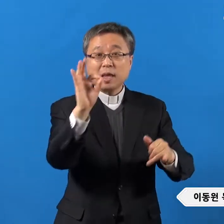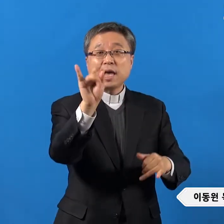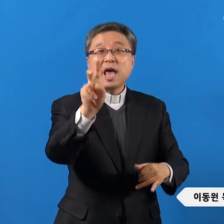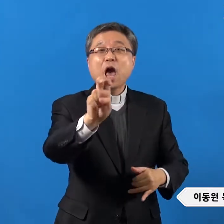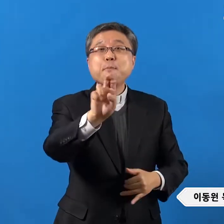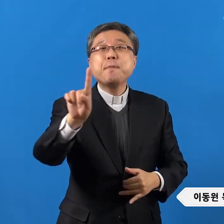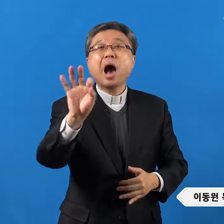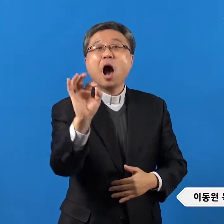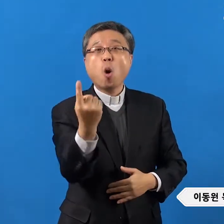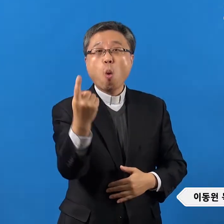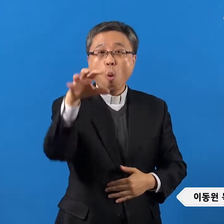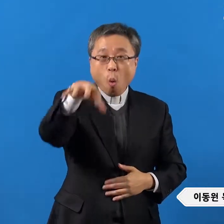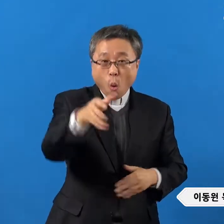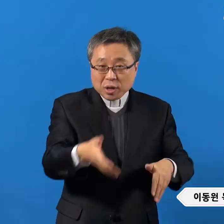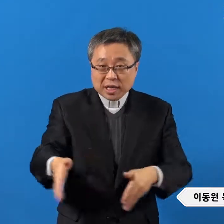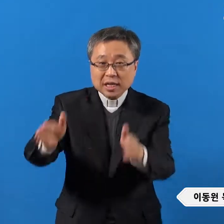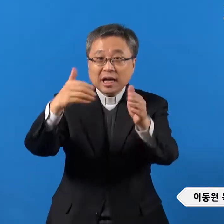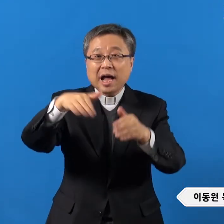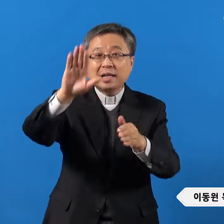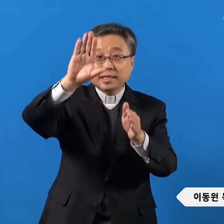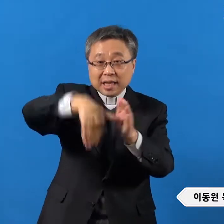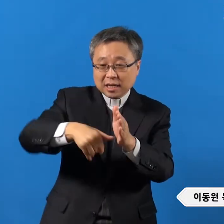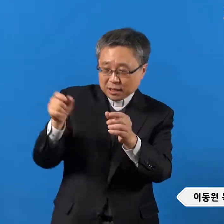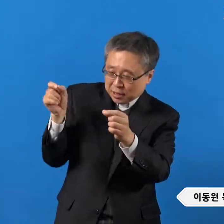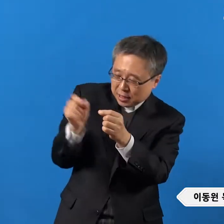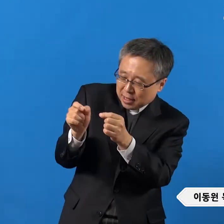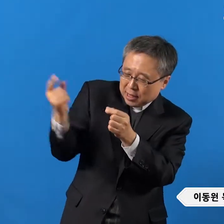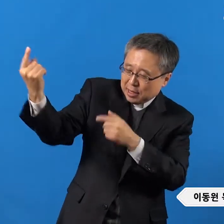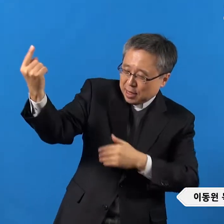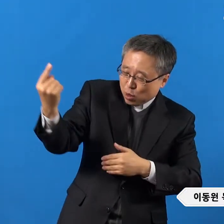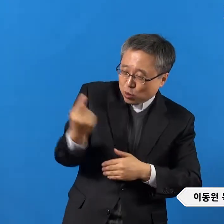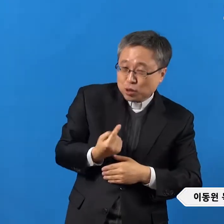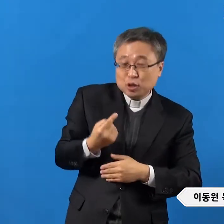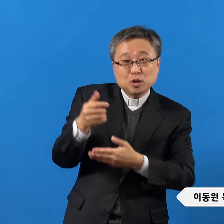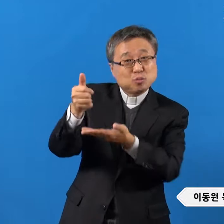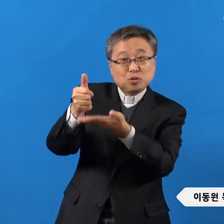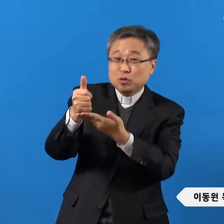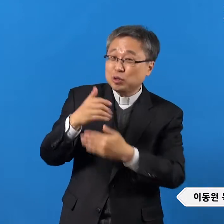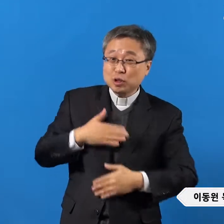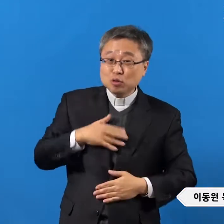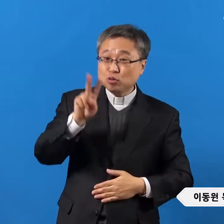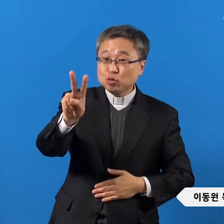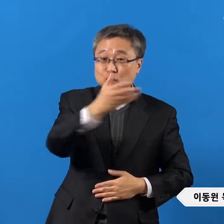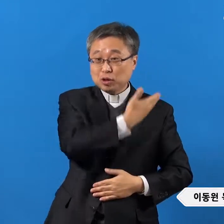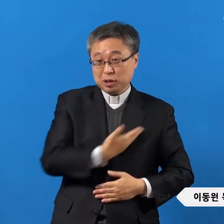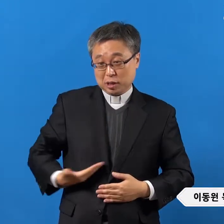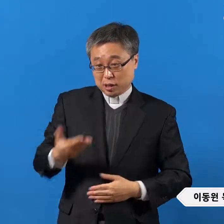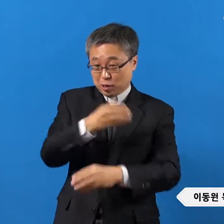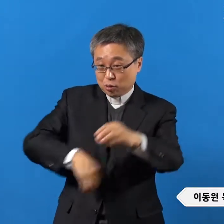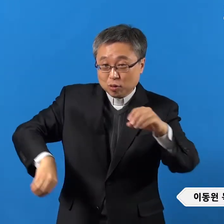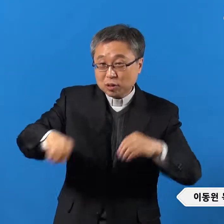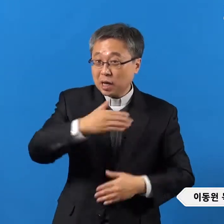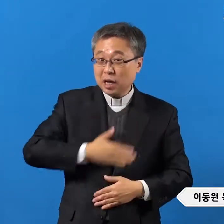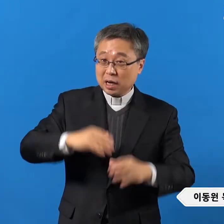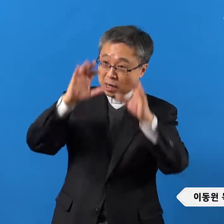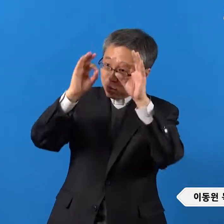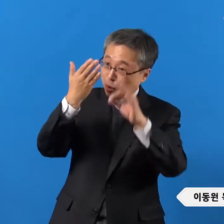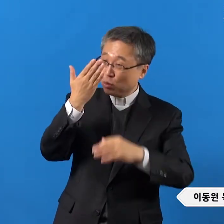걷고 있었을 때 그 곁에 다가오신 바로 그분을 이 두 제자조차 알아볼 수 있는 눈이